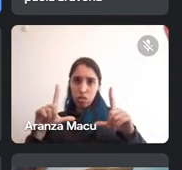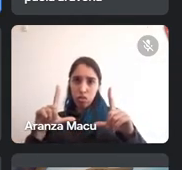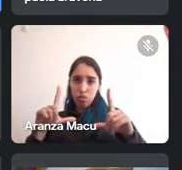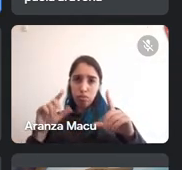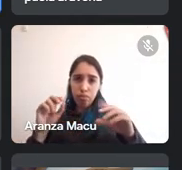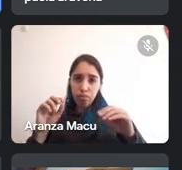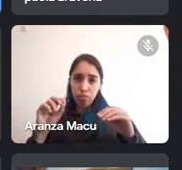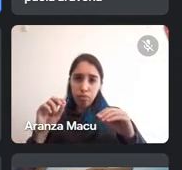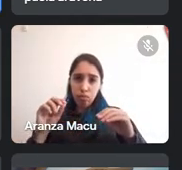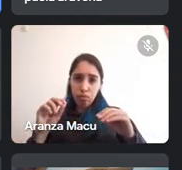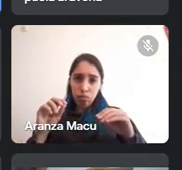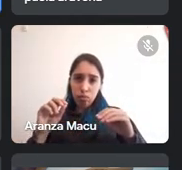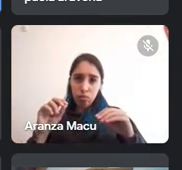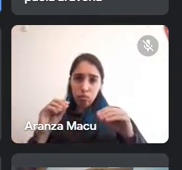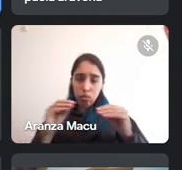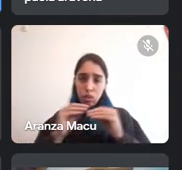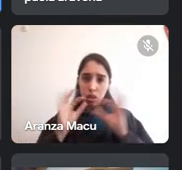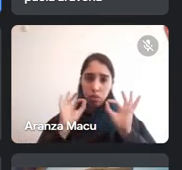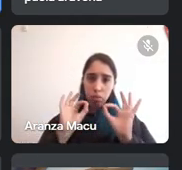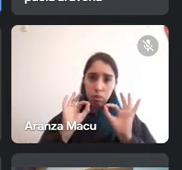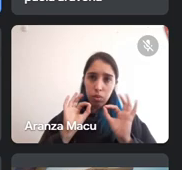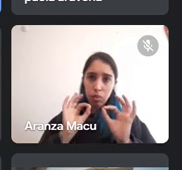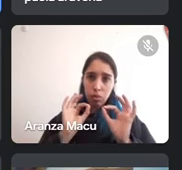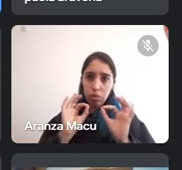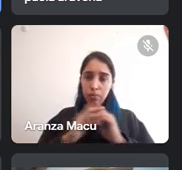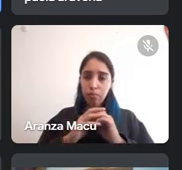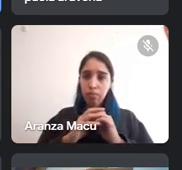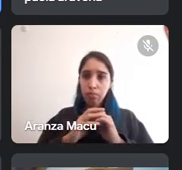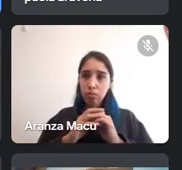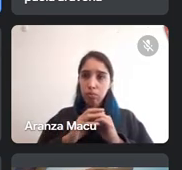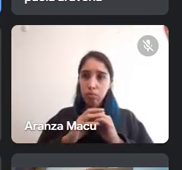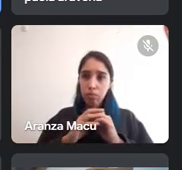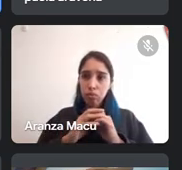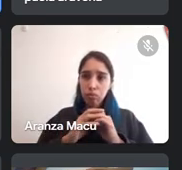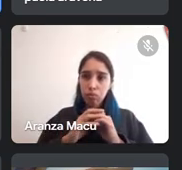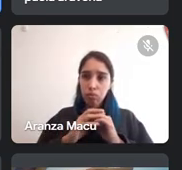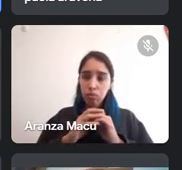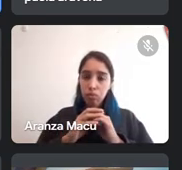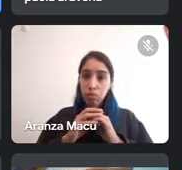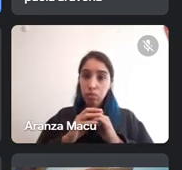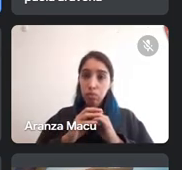No, está bien, sí, yo Ahí lo voy está. agrandando. Sí.